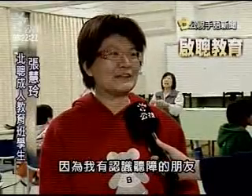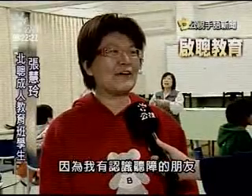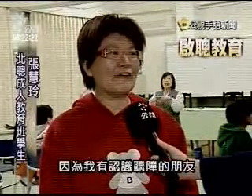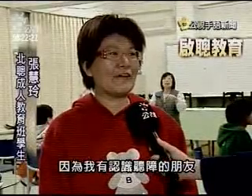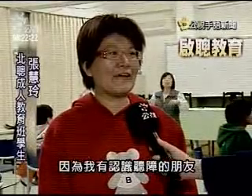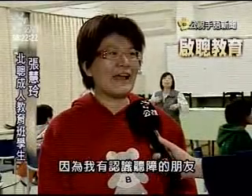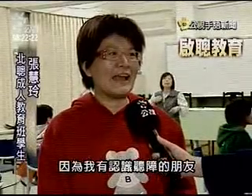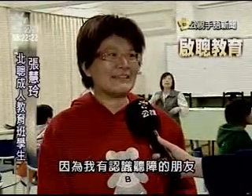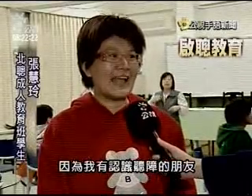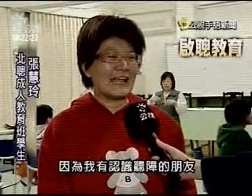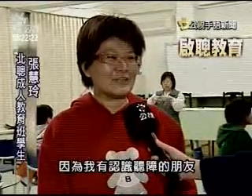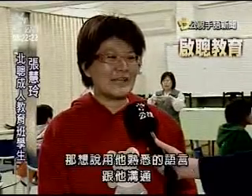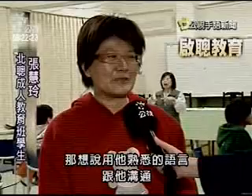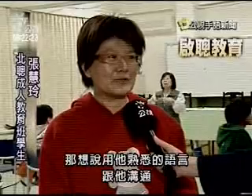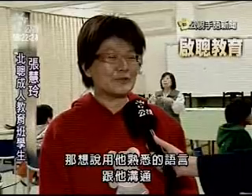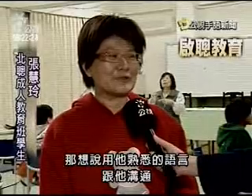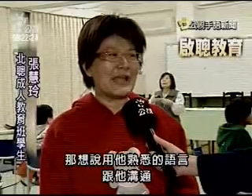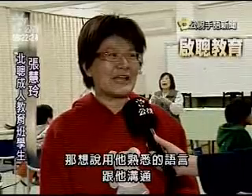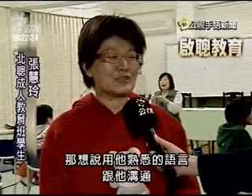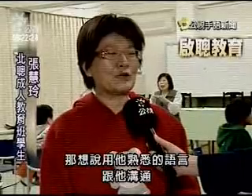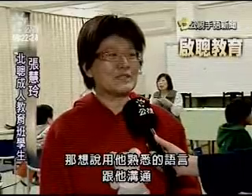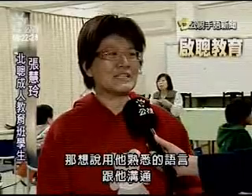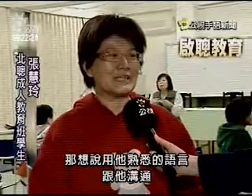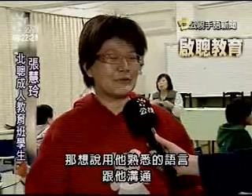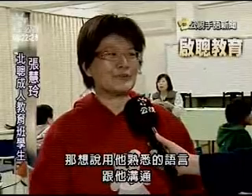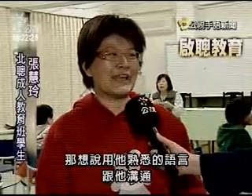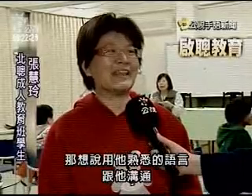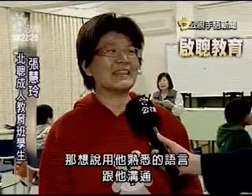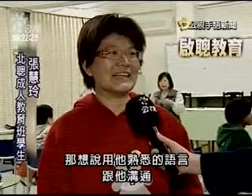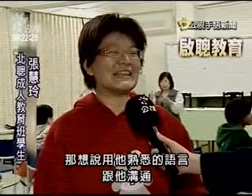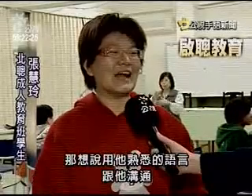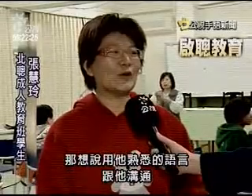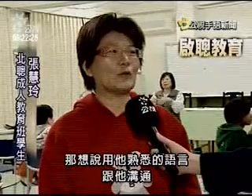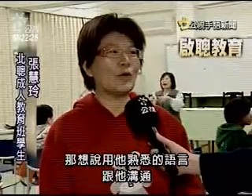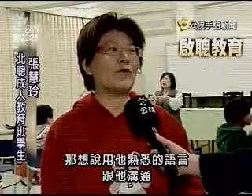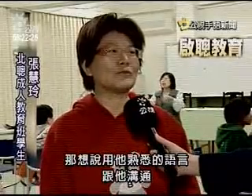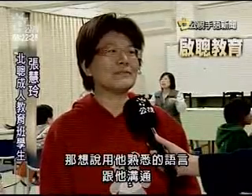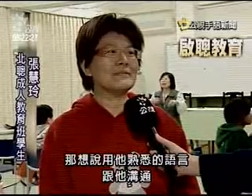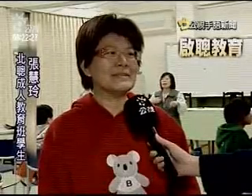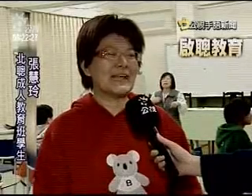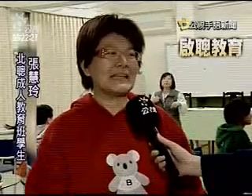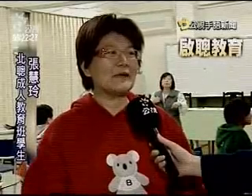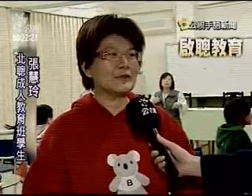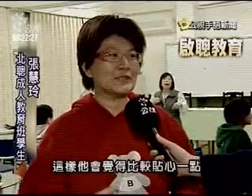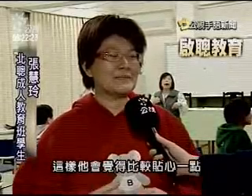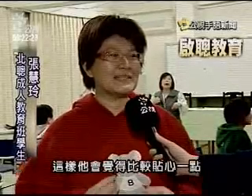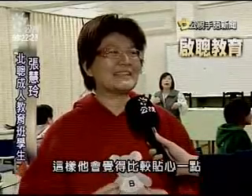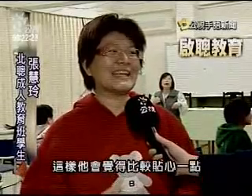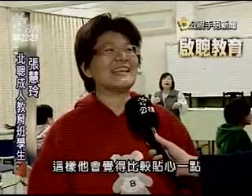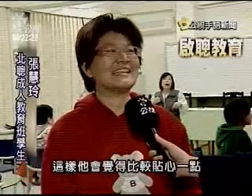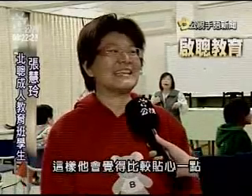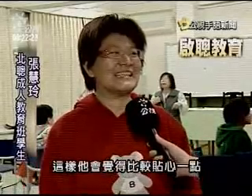友，那就想说用他熟悉的语言跟他沟通，这样他会觉得比较贴心一